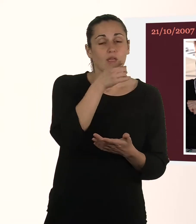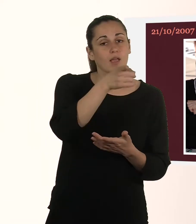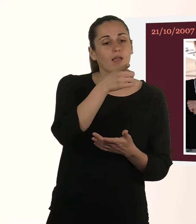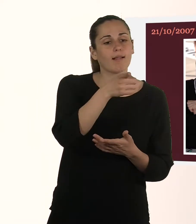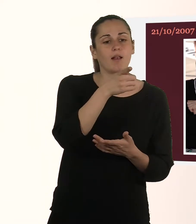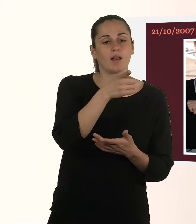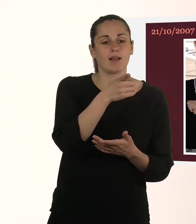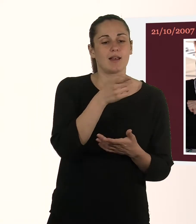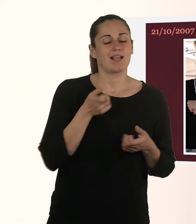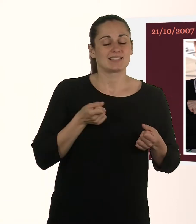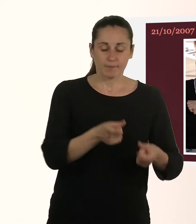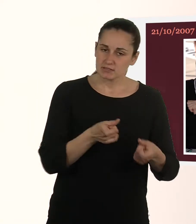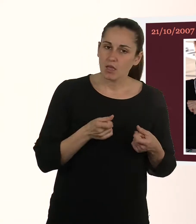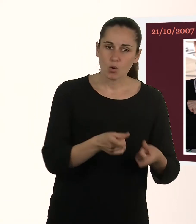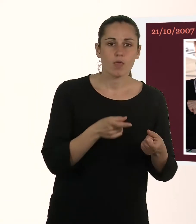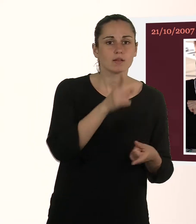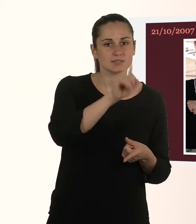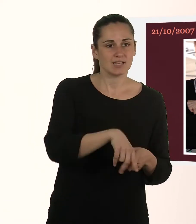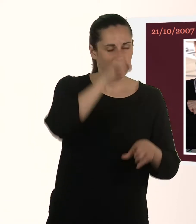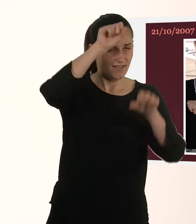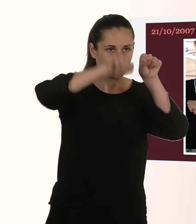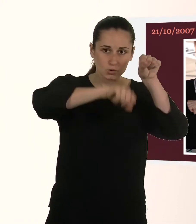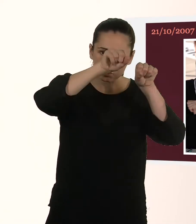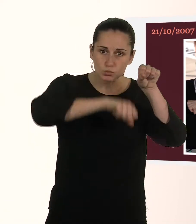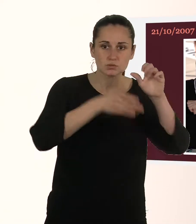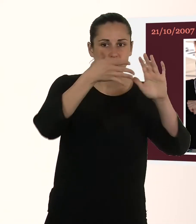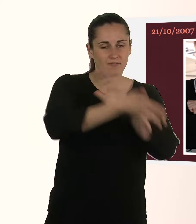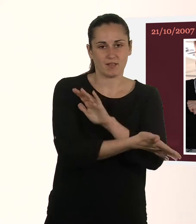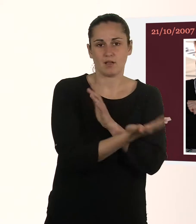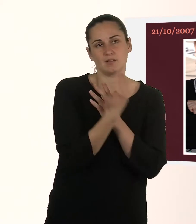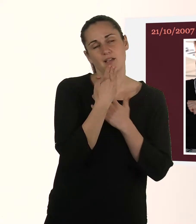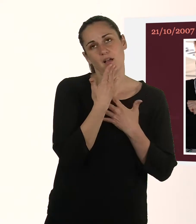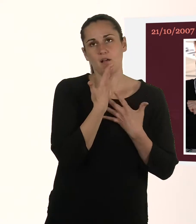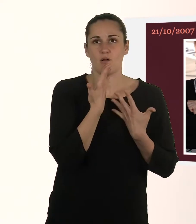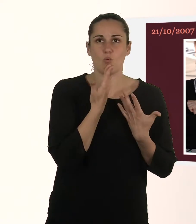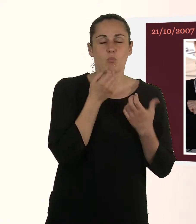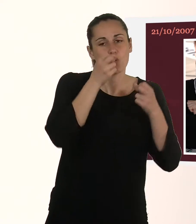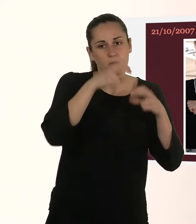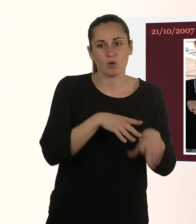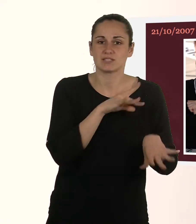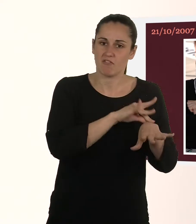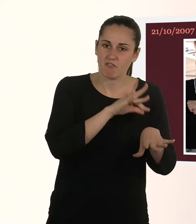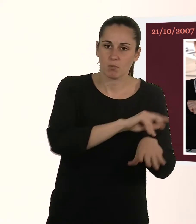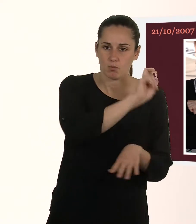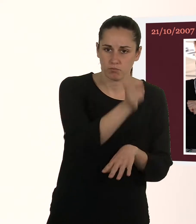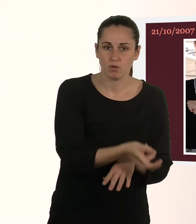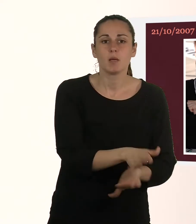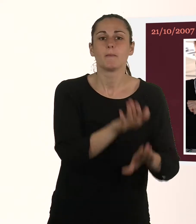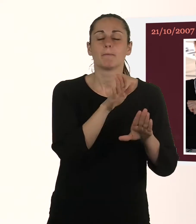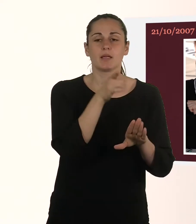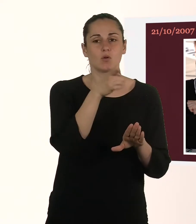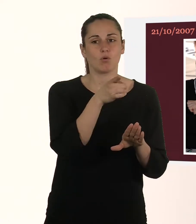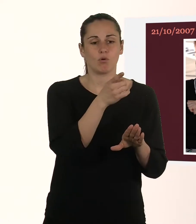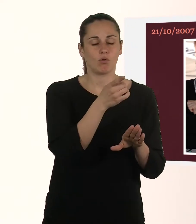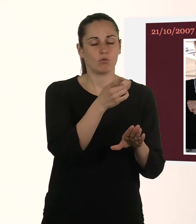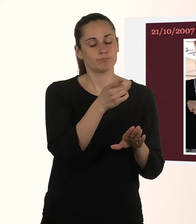ruedas y efectivamente se le ve absolutamente muy desmejorado, ¿no? Pero a pesar de ello, bueno, pues aún seguía teniendo ahí su